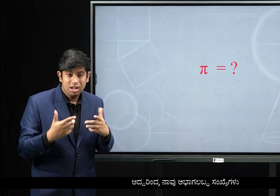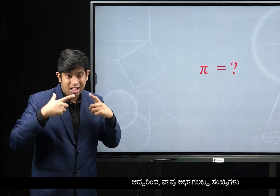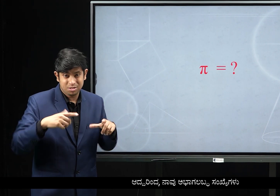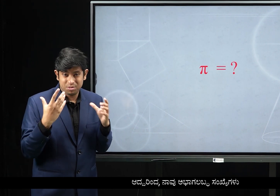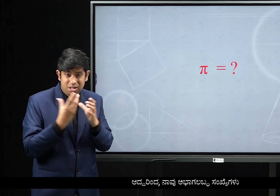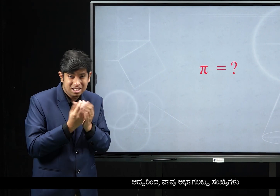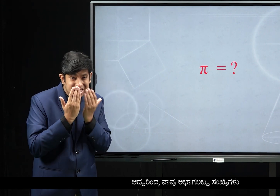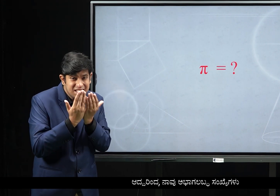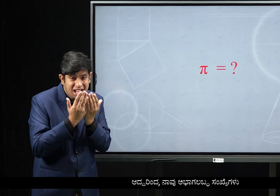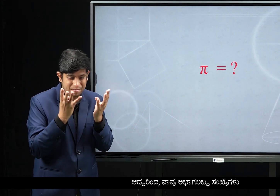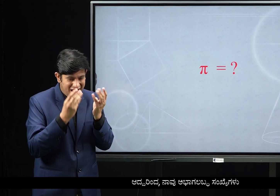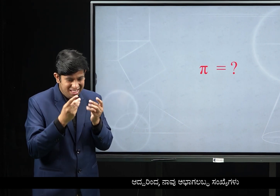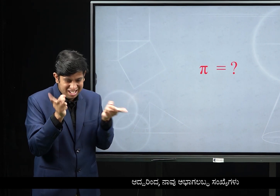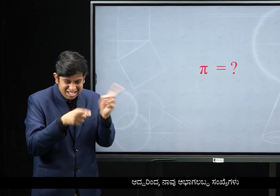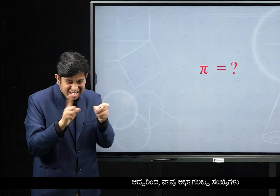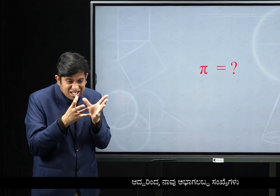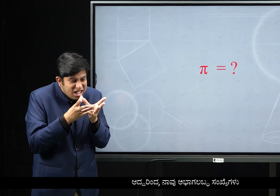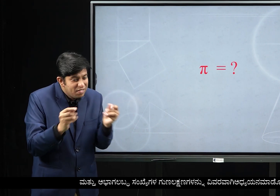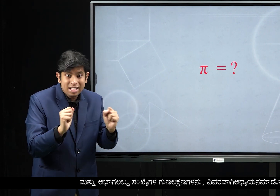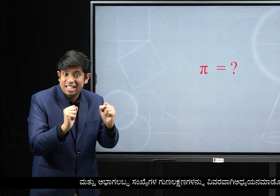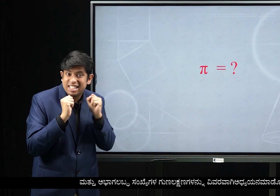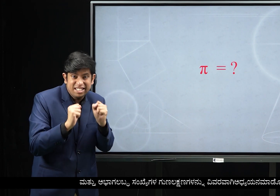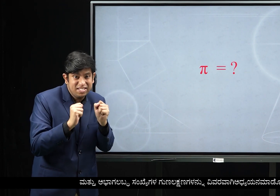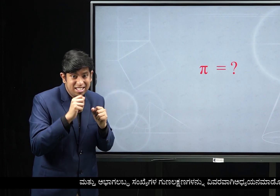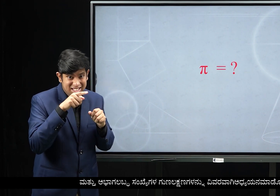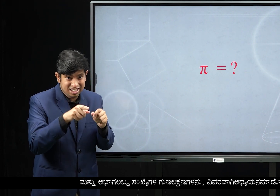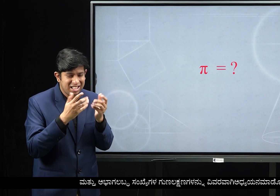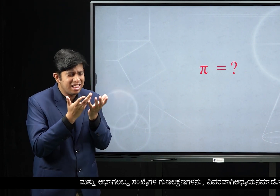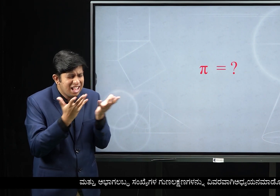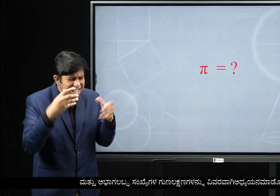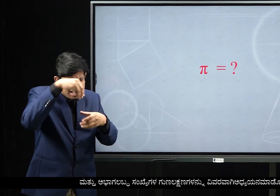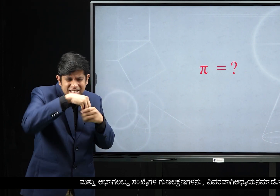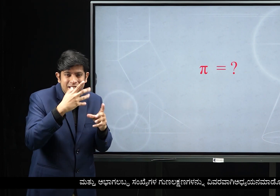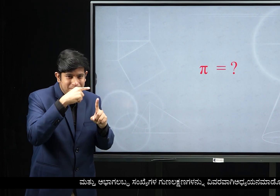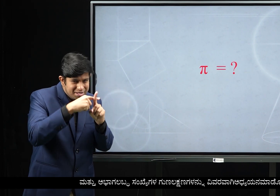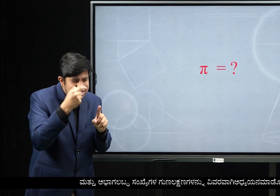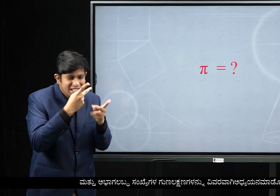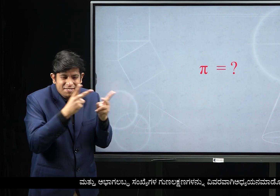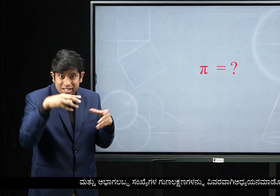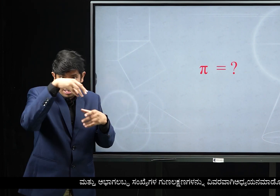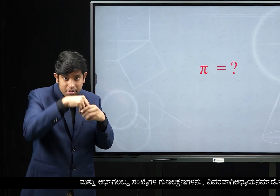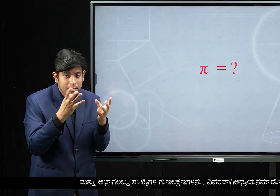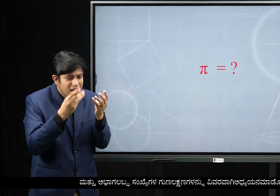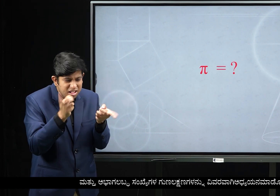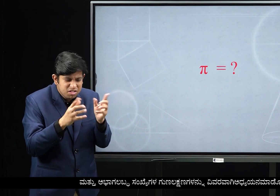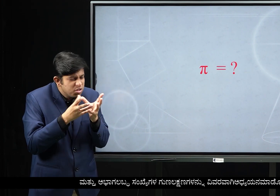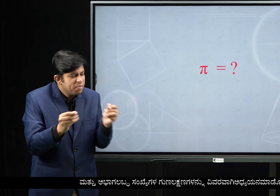ಆದ್ದರಿಂದ ನಾವು ಅಭಾಗಲಬ್ಧ ಸಂಖ್ಯೆಗಳು ಮತ್ತು ಅಭಾಗಲಬ್ಧ ಸಂಖ್ಯೆಗಳ ಗುಣಲಕ್ಷಣಗಳನ್ನು ವಿವರವಾಗಿ ಅಧ್ಯಯನ